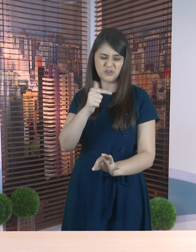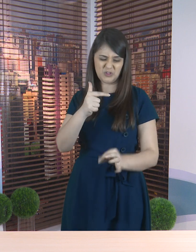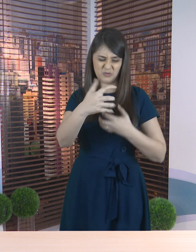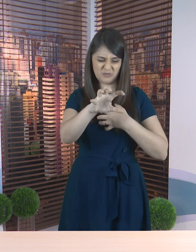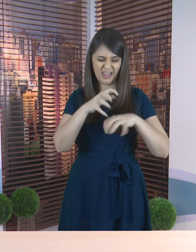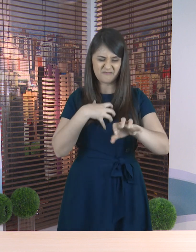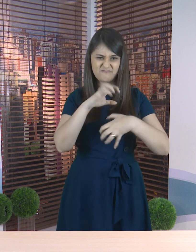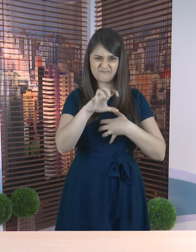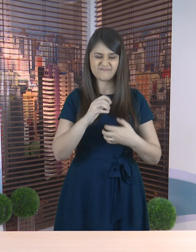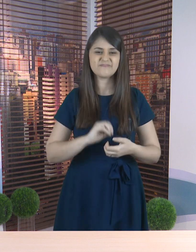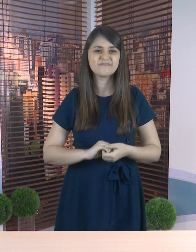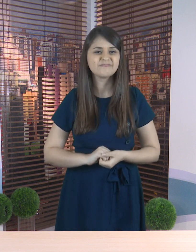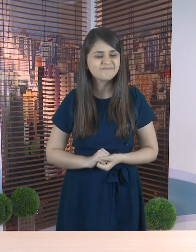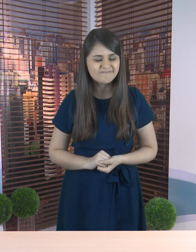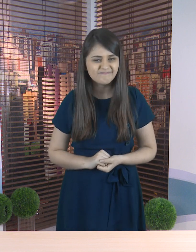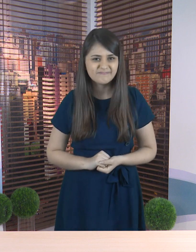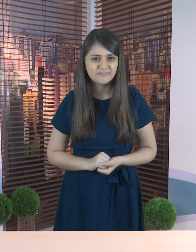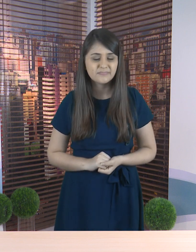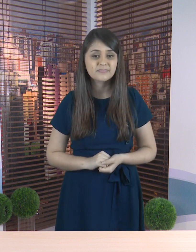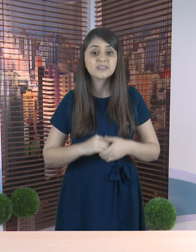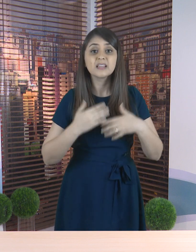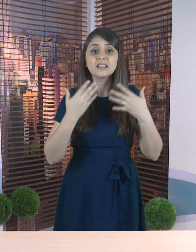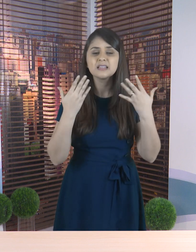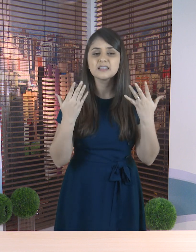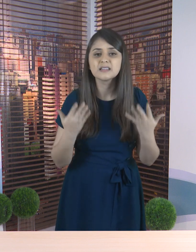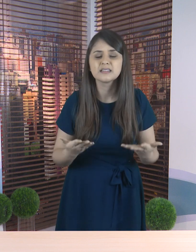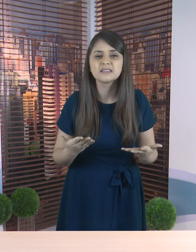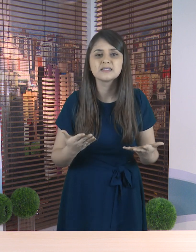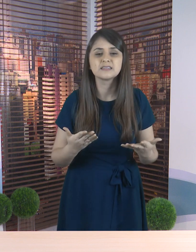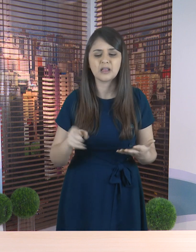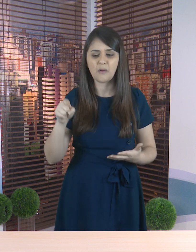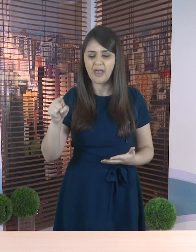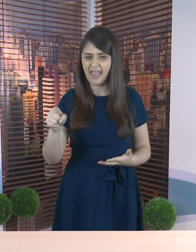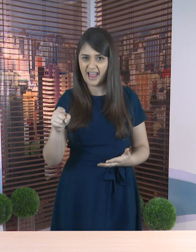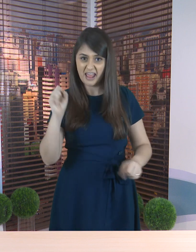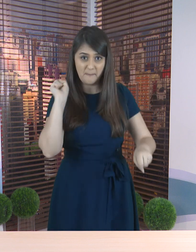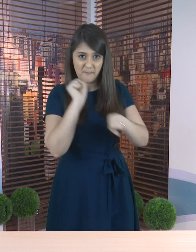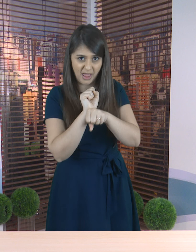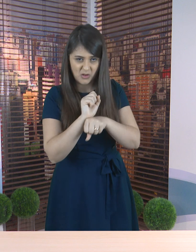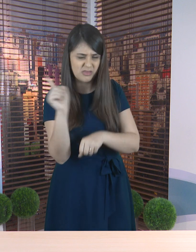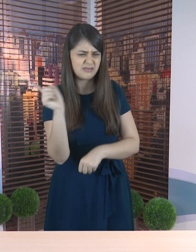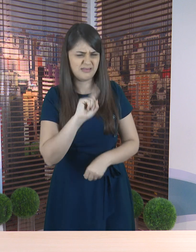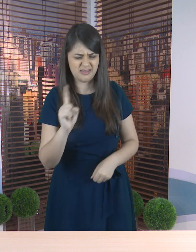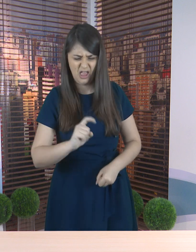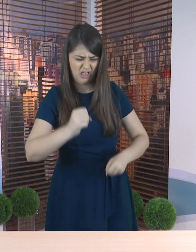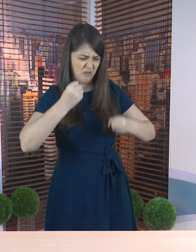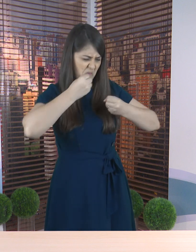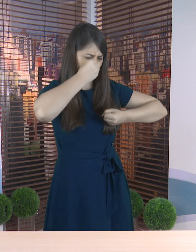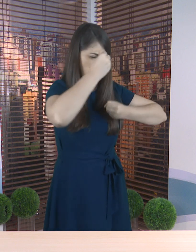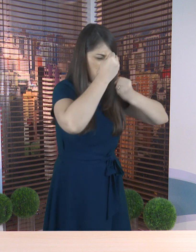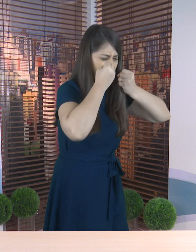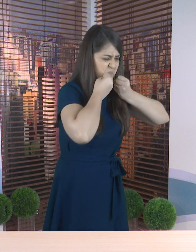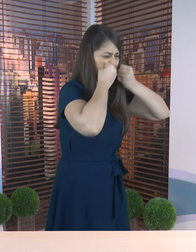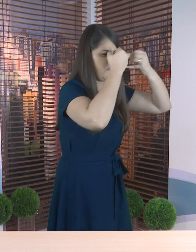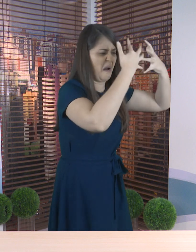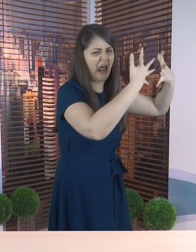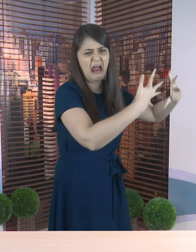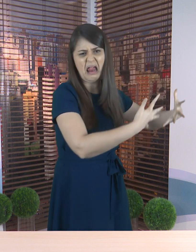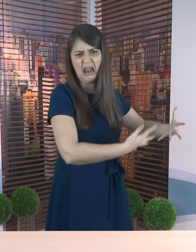do patriarca, ele aponta para a única solução e então coloca a conversão como resposta à